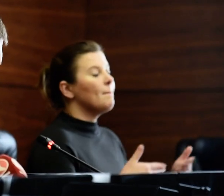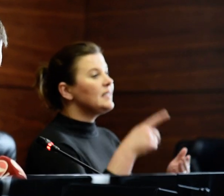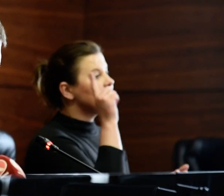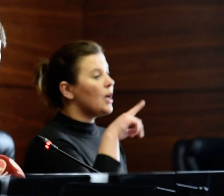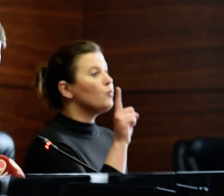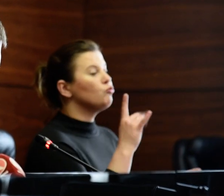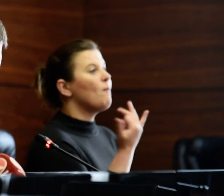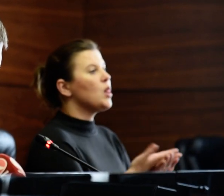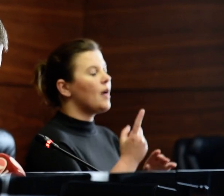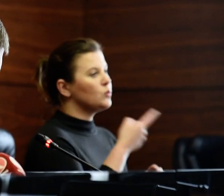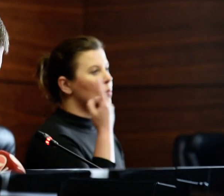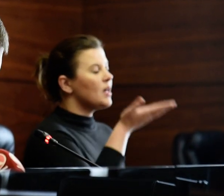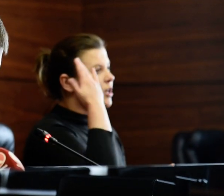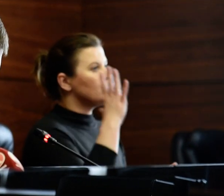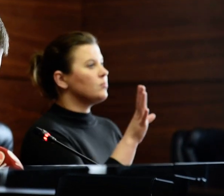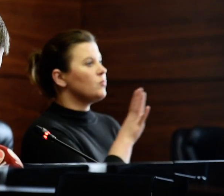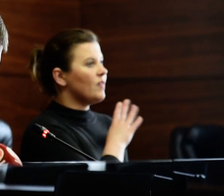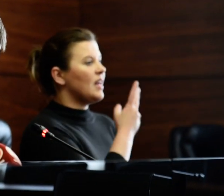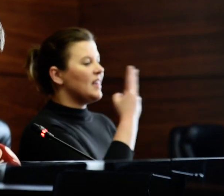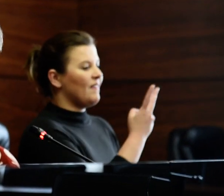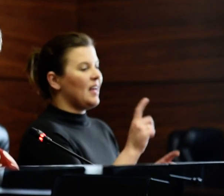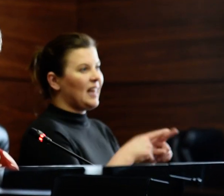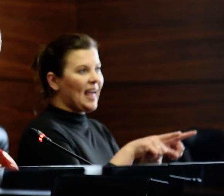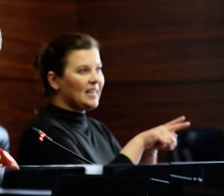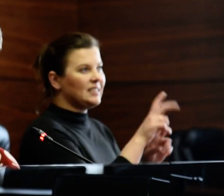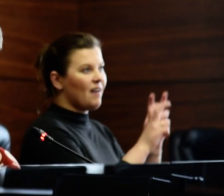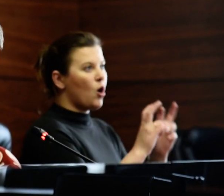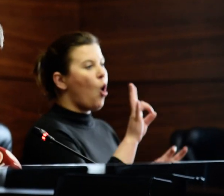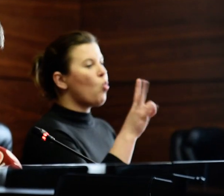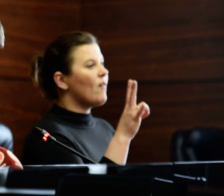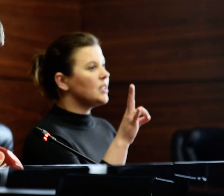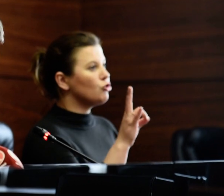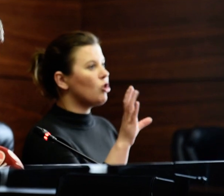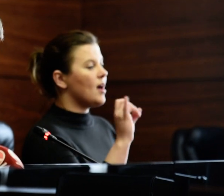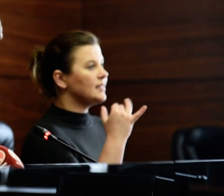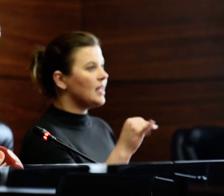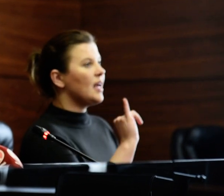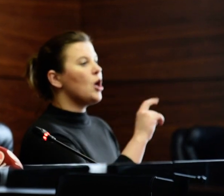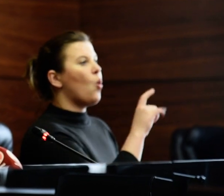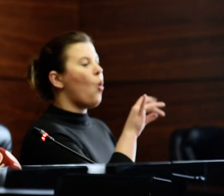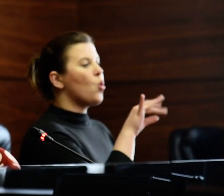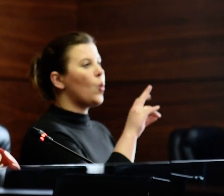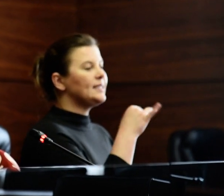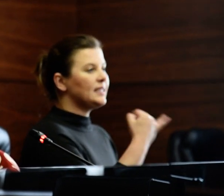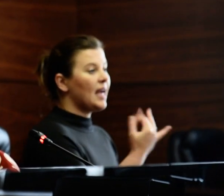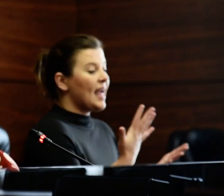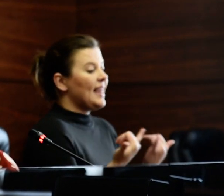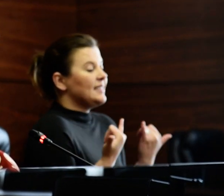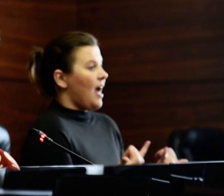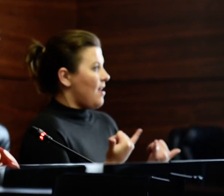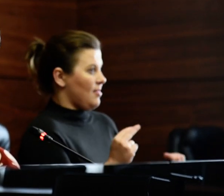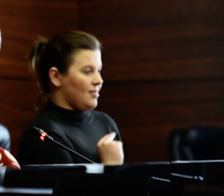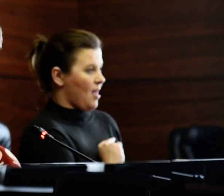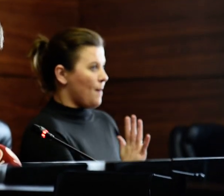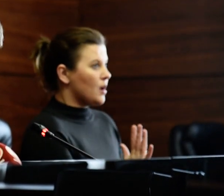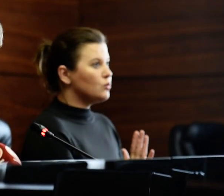Знаємо, що у Полтавській області раніше існували два утилізаводи – Новосанжарський, Новосанжарський і Хорольський, які наразі не